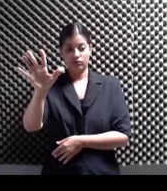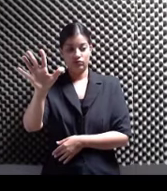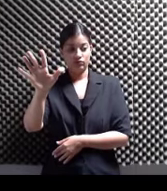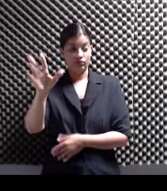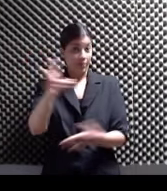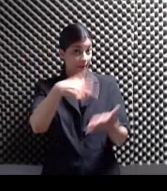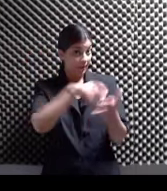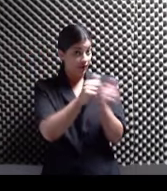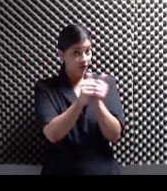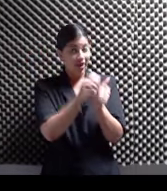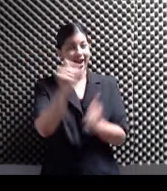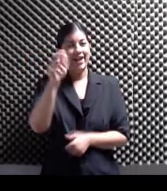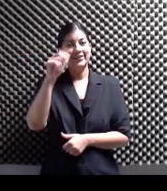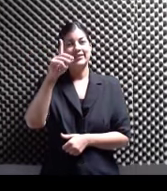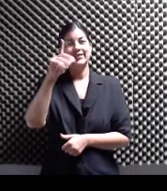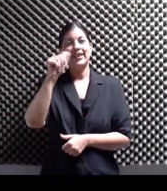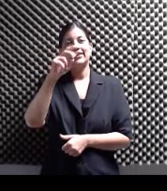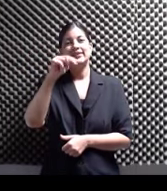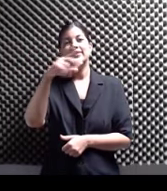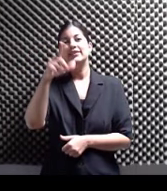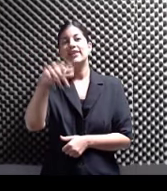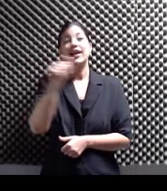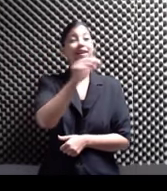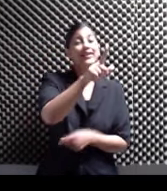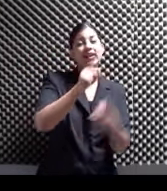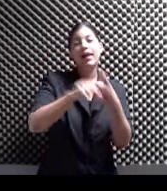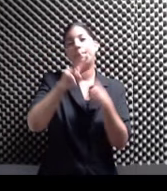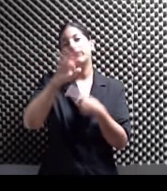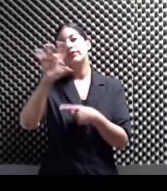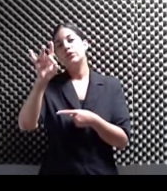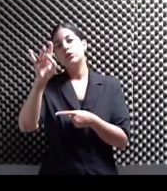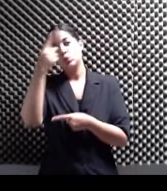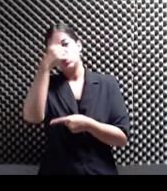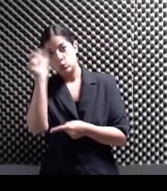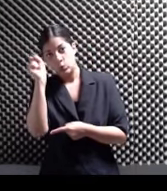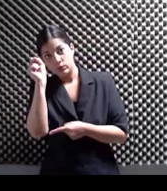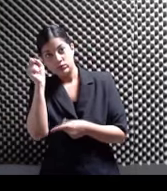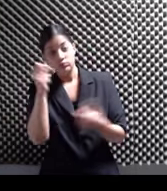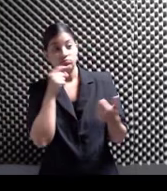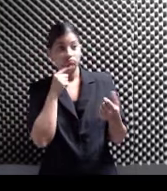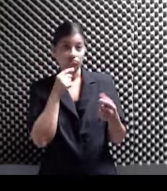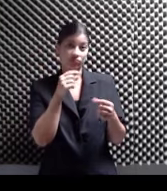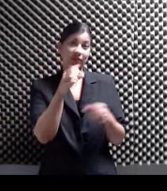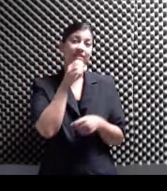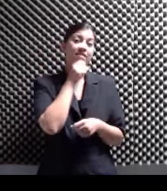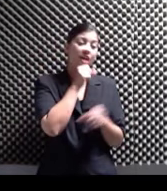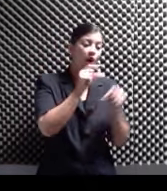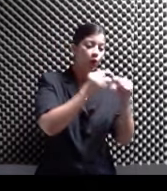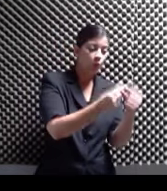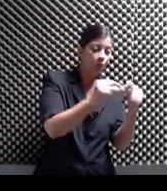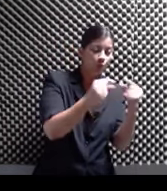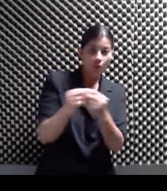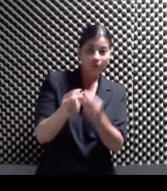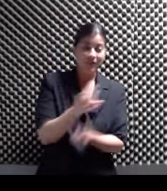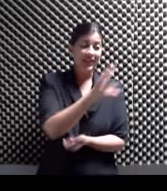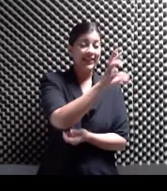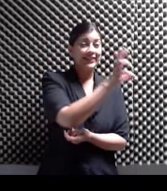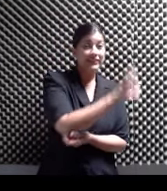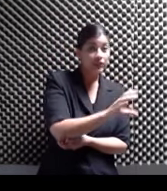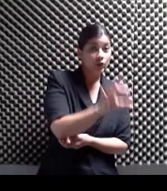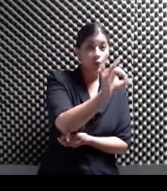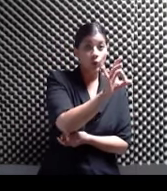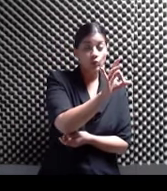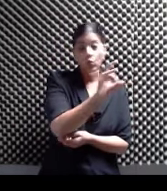787-723-1355. Baila con Andanza del 3 al 28 de junio. Y hay grupos por edades de 6 a 8 años, de 9 a